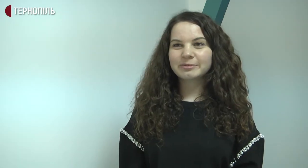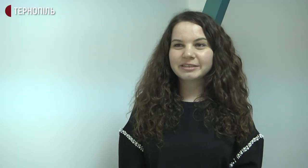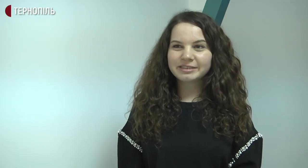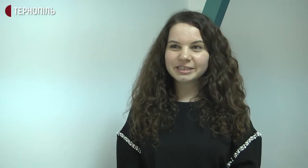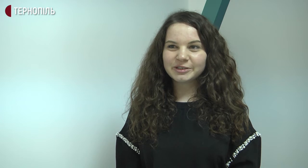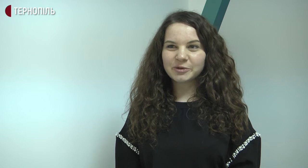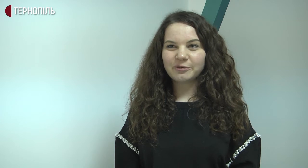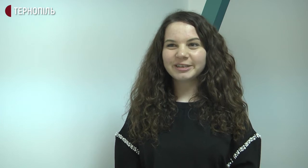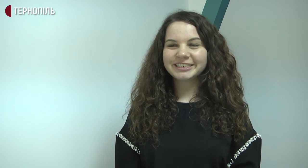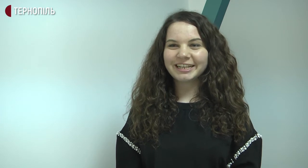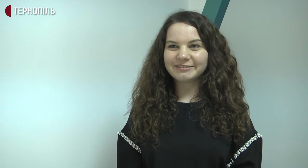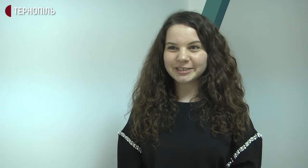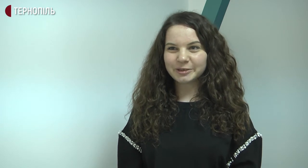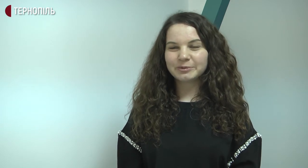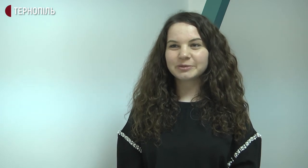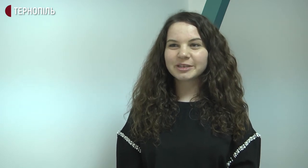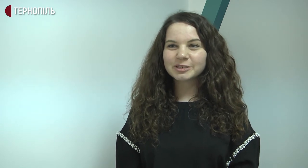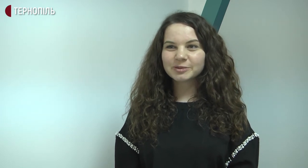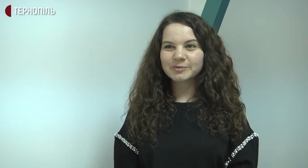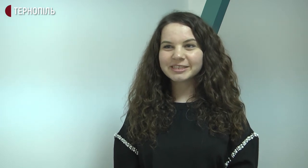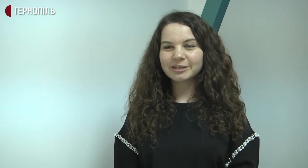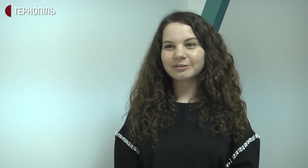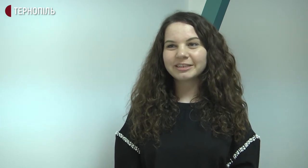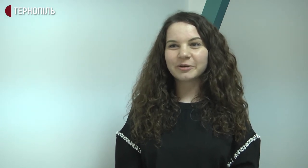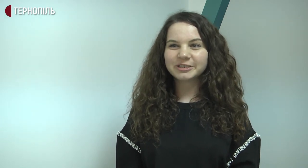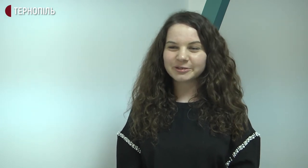зробити цей світ комфортніший для всіх, тобто, щоб нас в нашому місті людина кожна